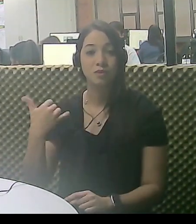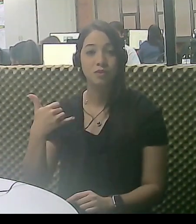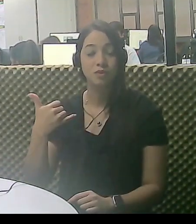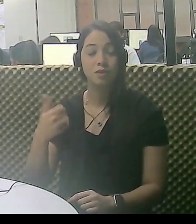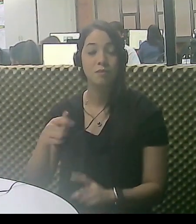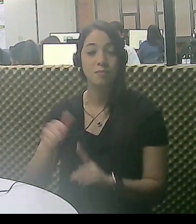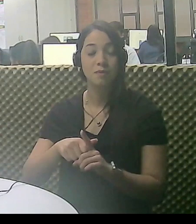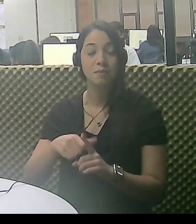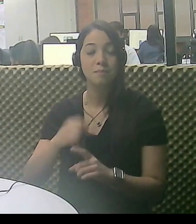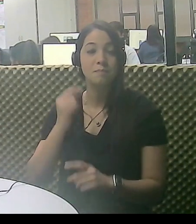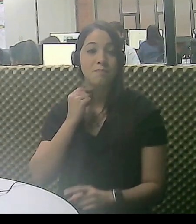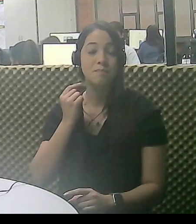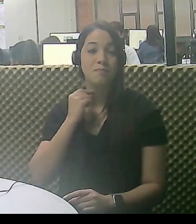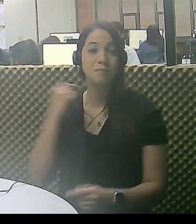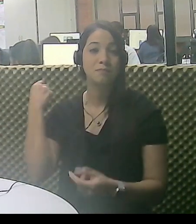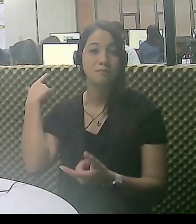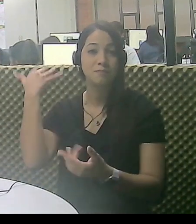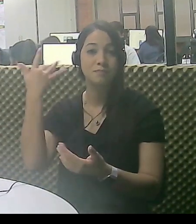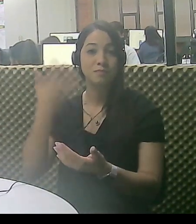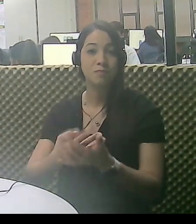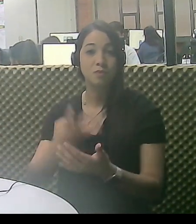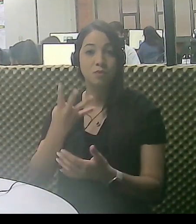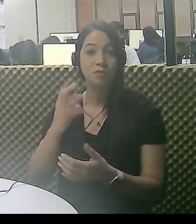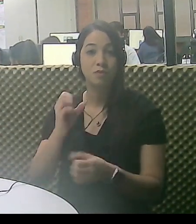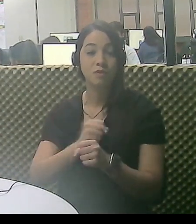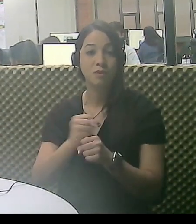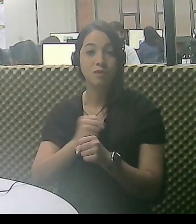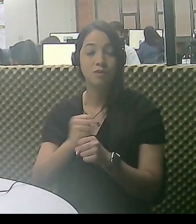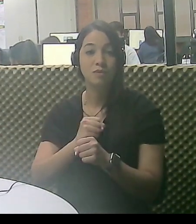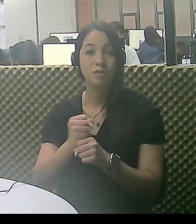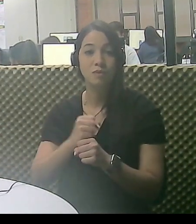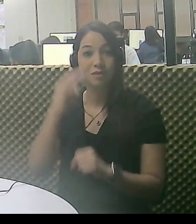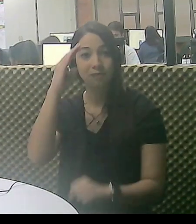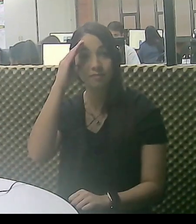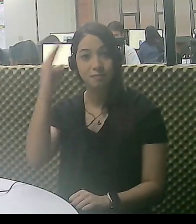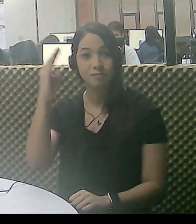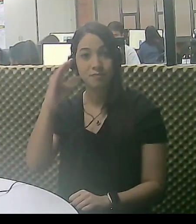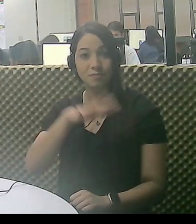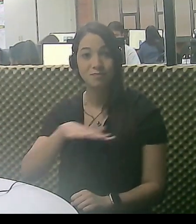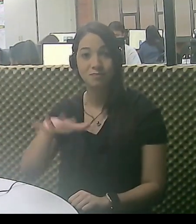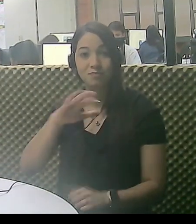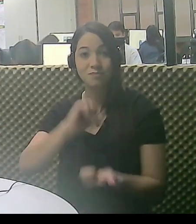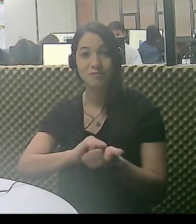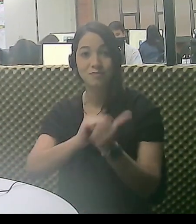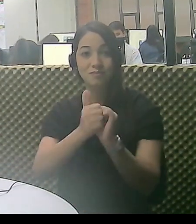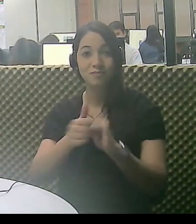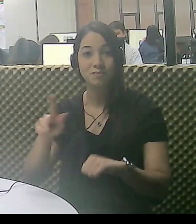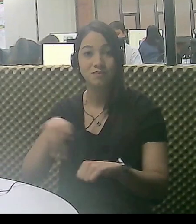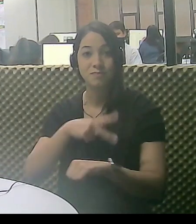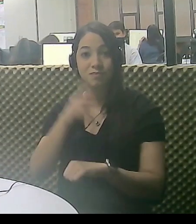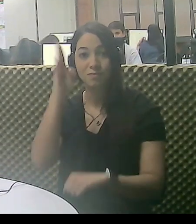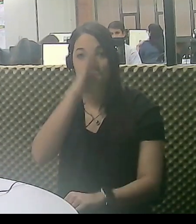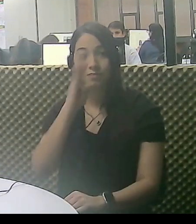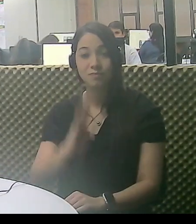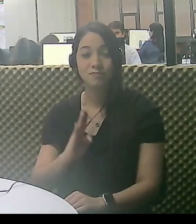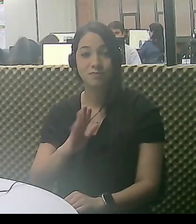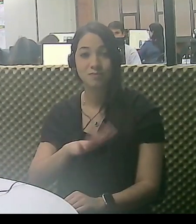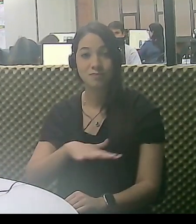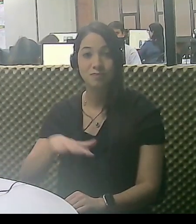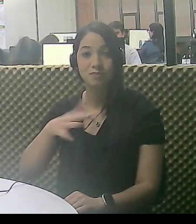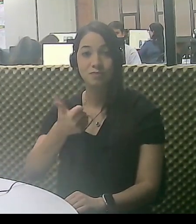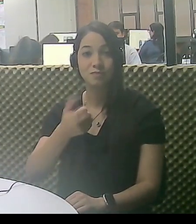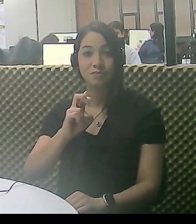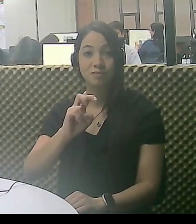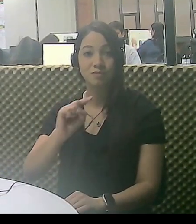se consolidou, ao longo de mais de 4 décadas, como um dos principais espaços esportivos do país. O local tem 15